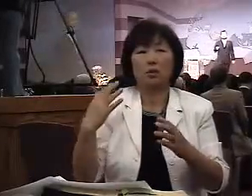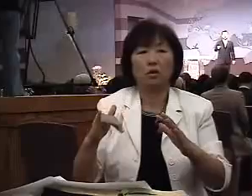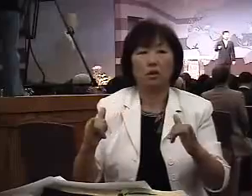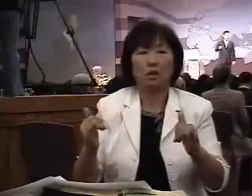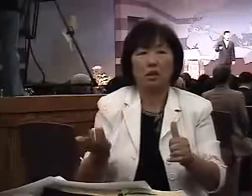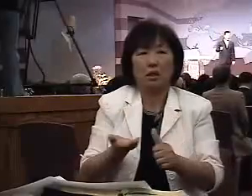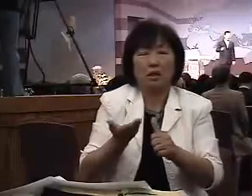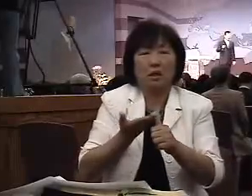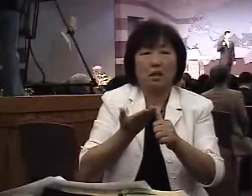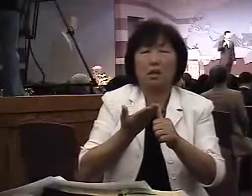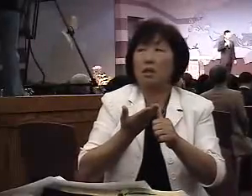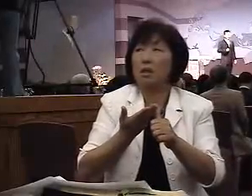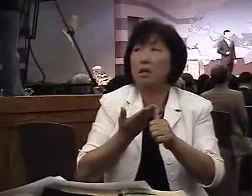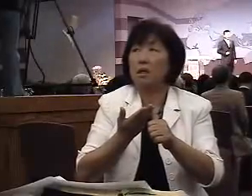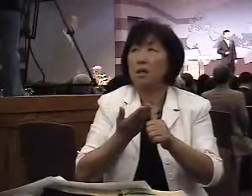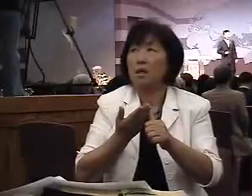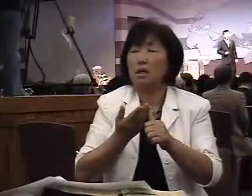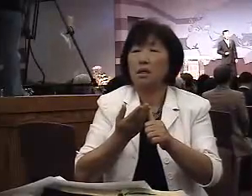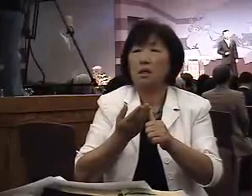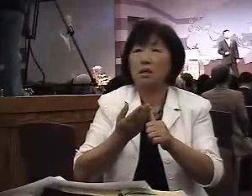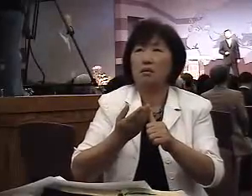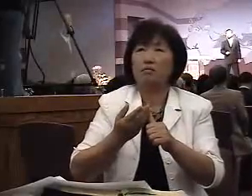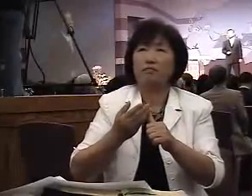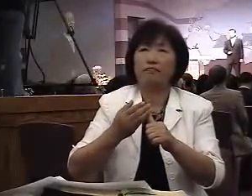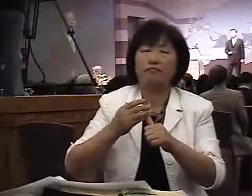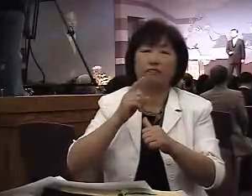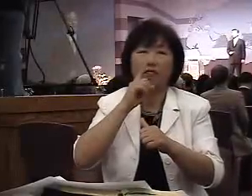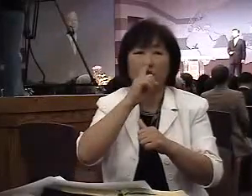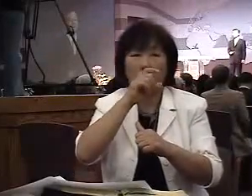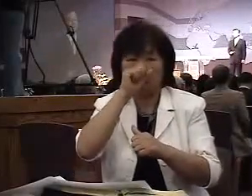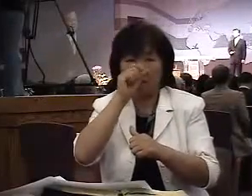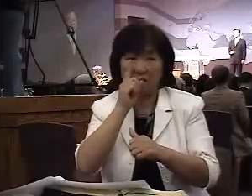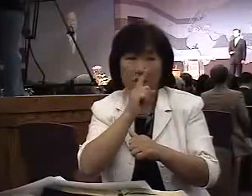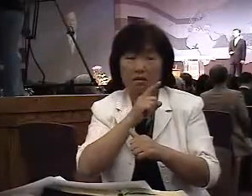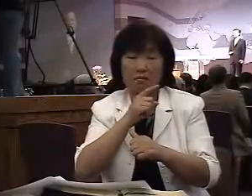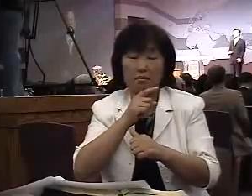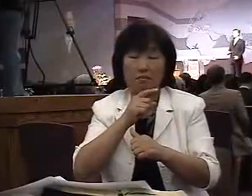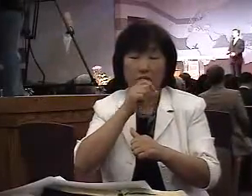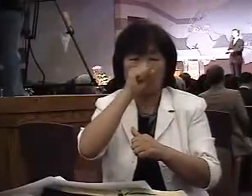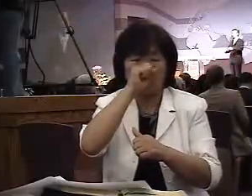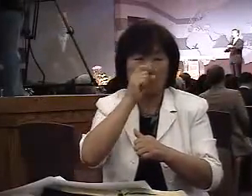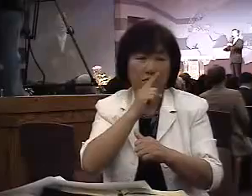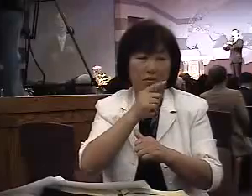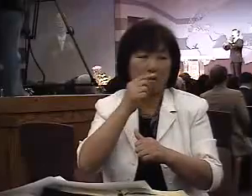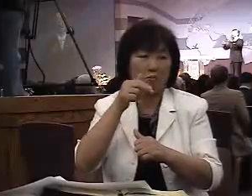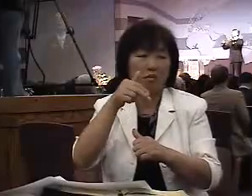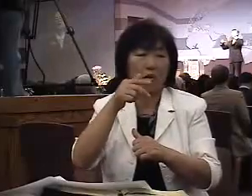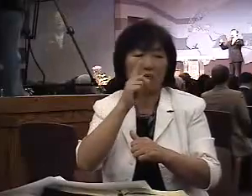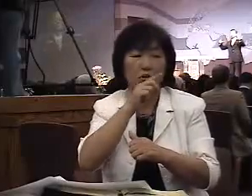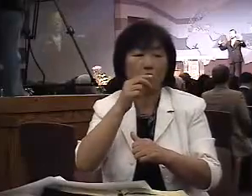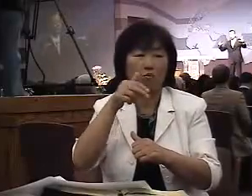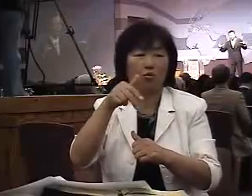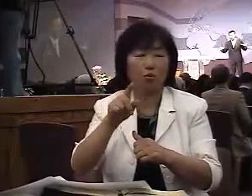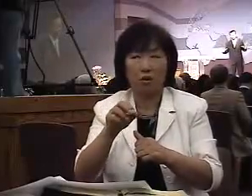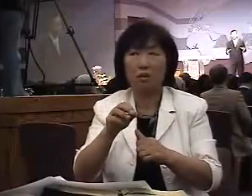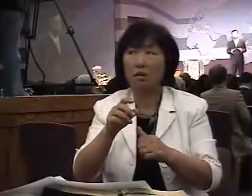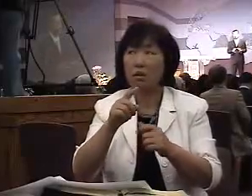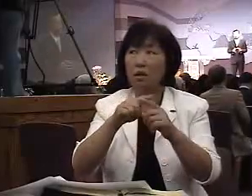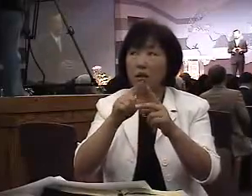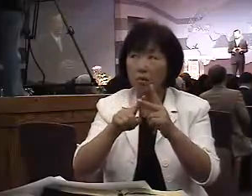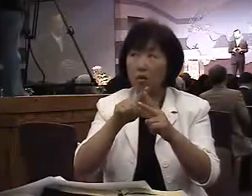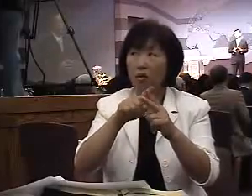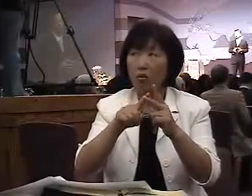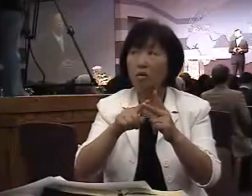교회의 장점이요 강점인데, 동시에 그곳으로 말미암아 한계도 보이게